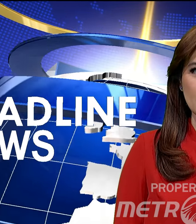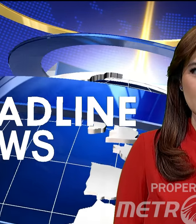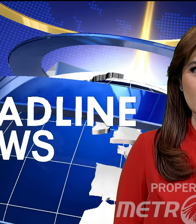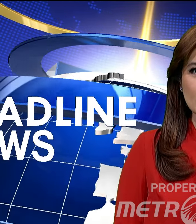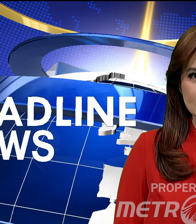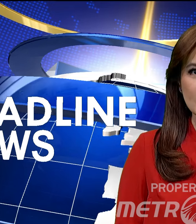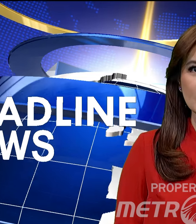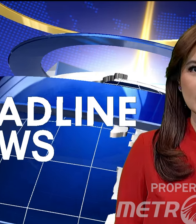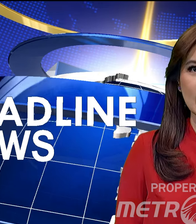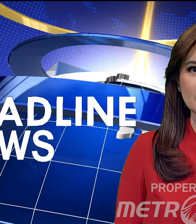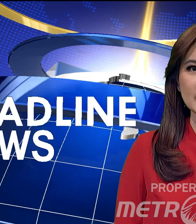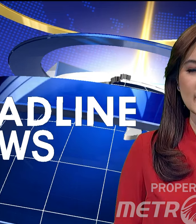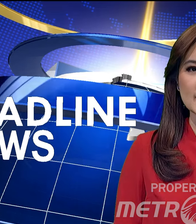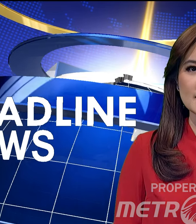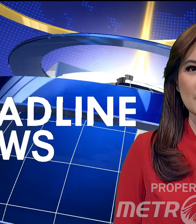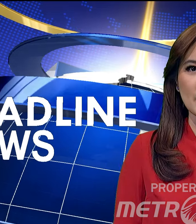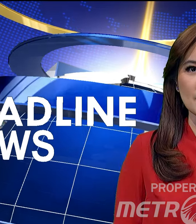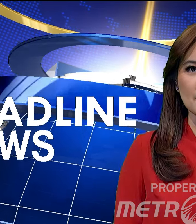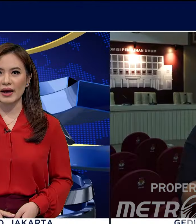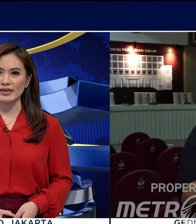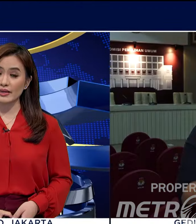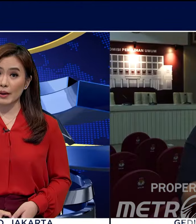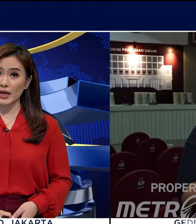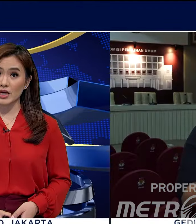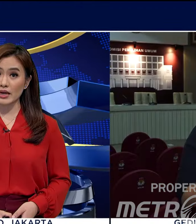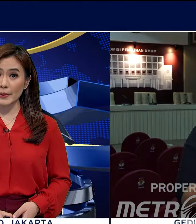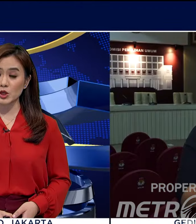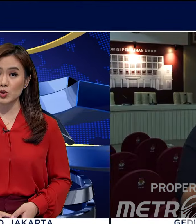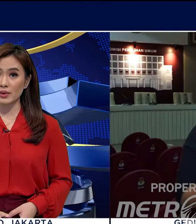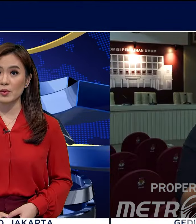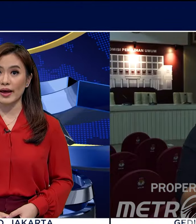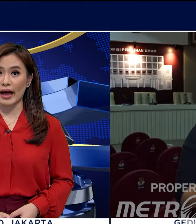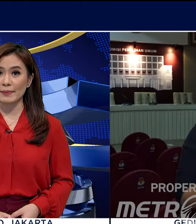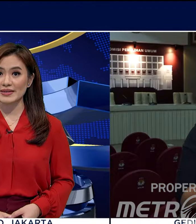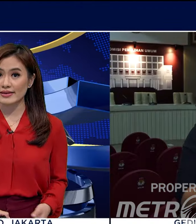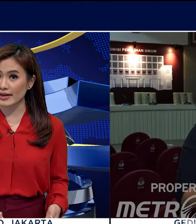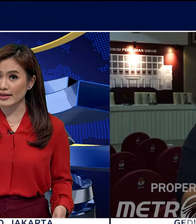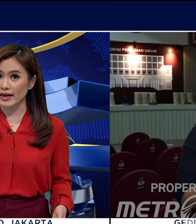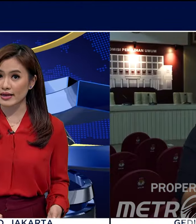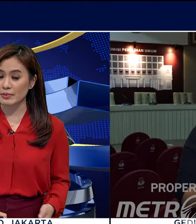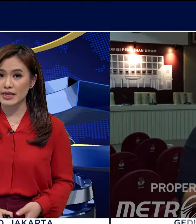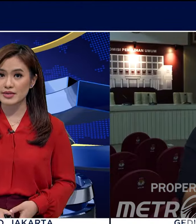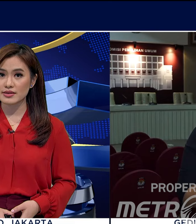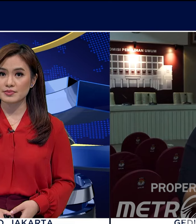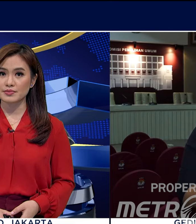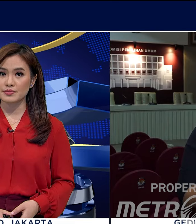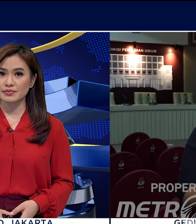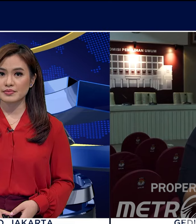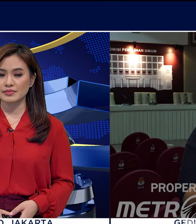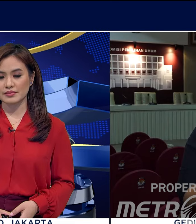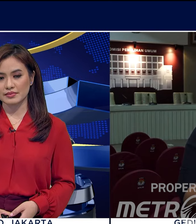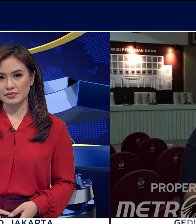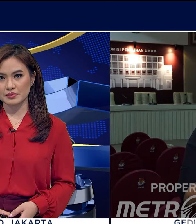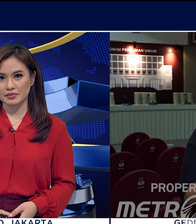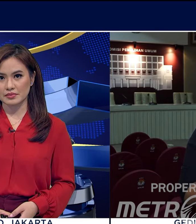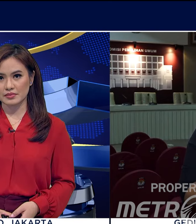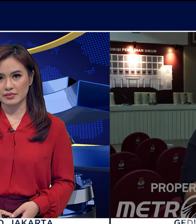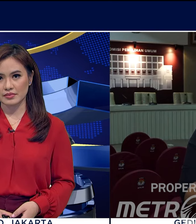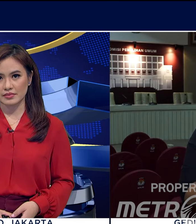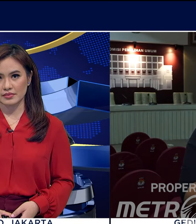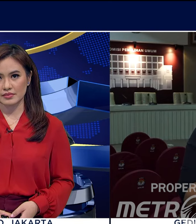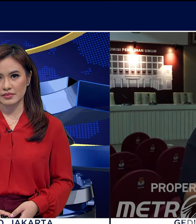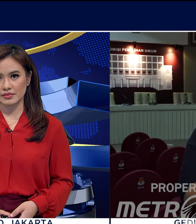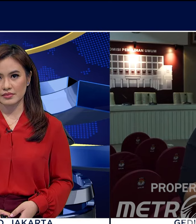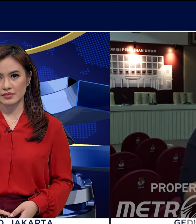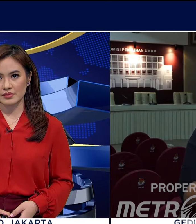dari Gedung KPU RI Jakarta. Arbida, selamat pagi. Apakah rapat sudah dimulai? Apa saja yang nanti akan dibahas?